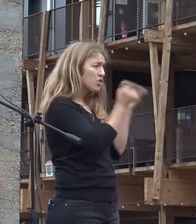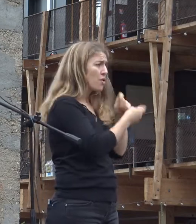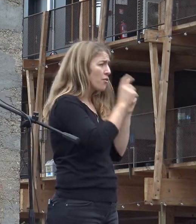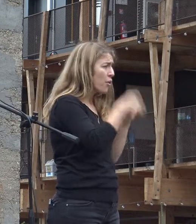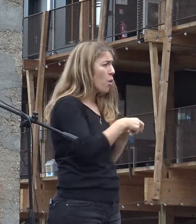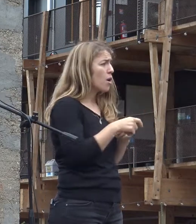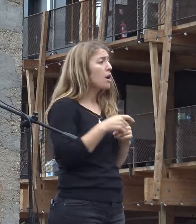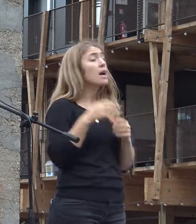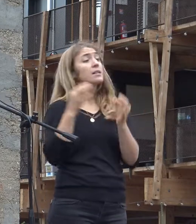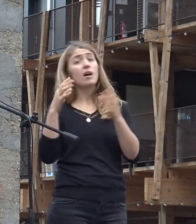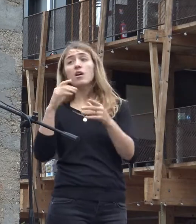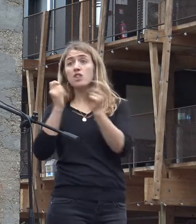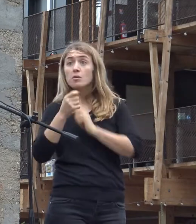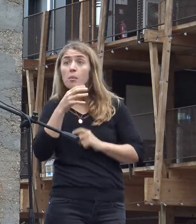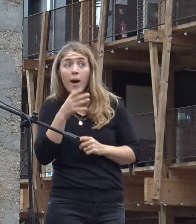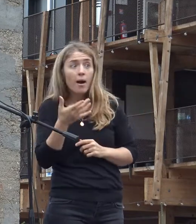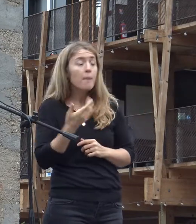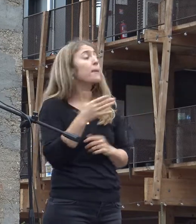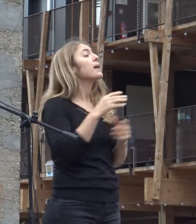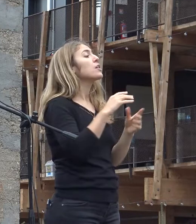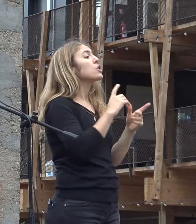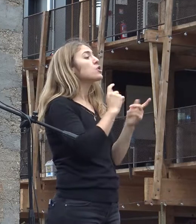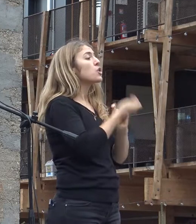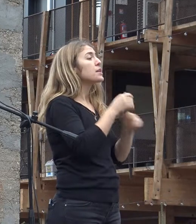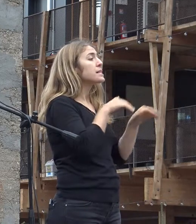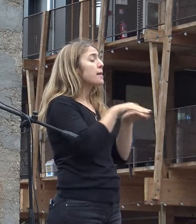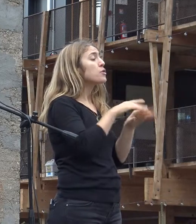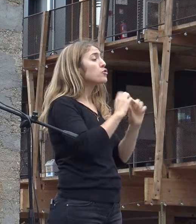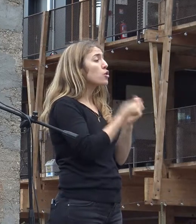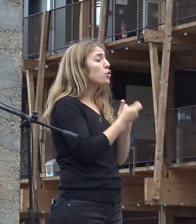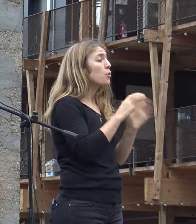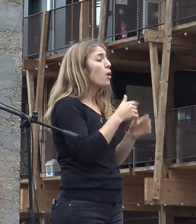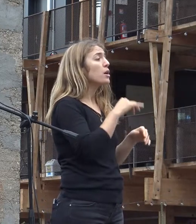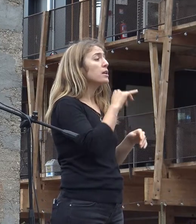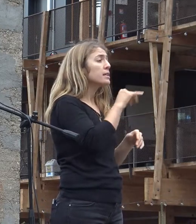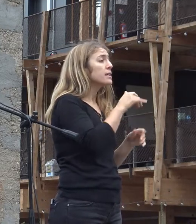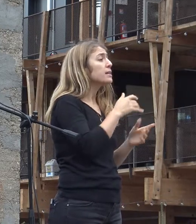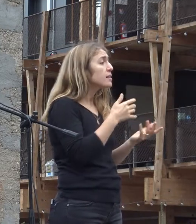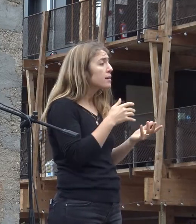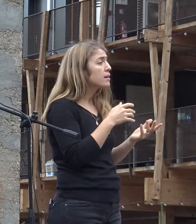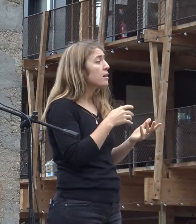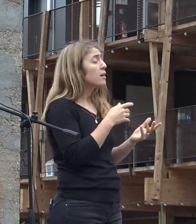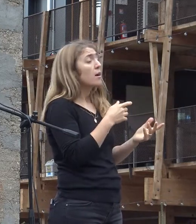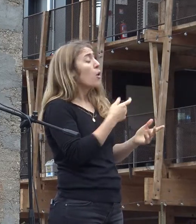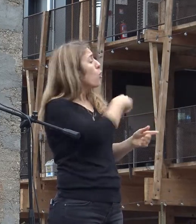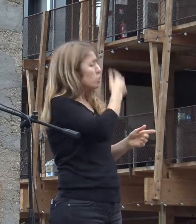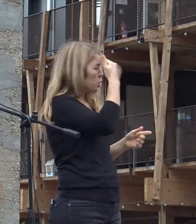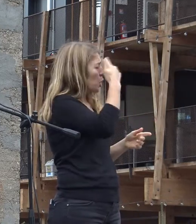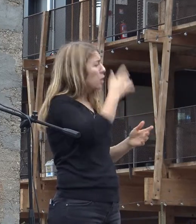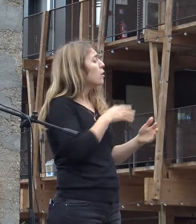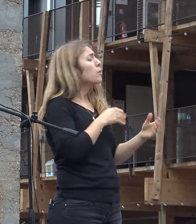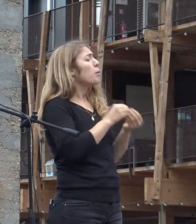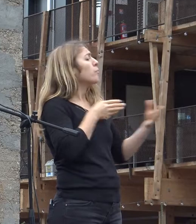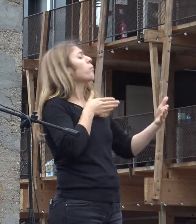pas le climat. Mais comment? Comment changer un système qui, bien qu'il aille droit dans le mur, il va avec toute